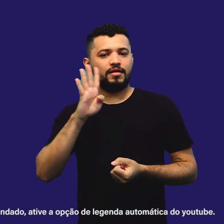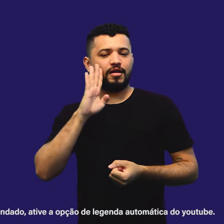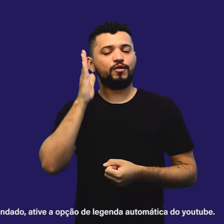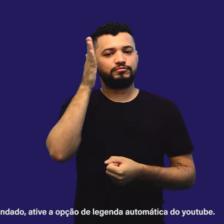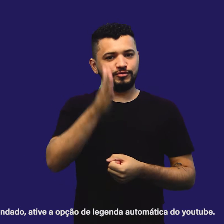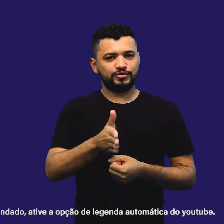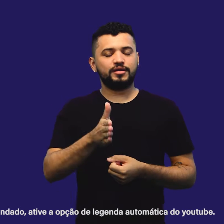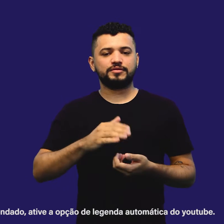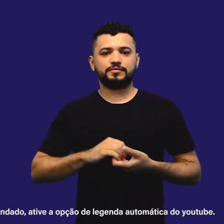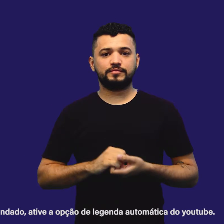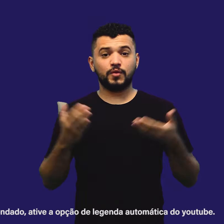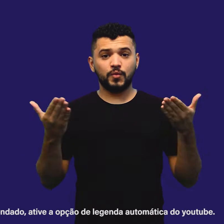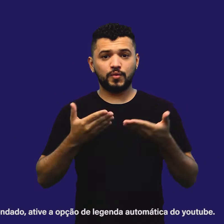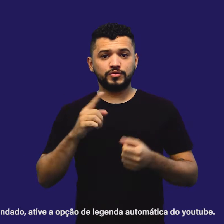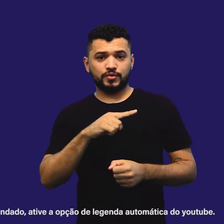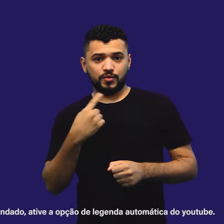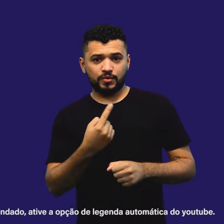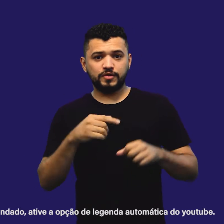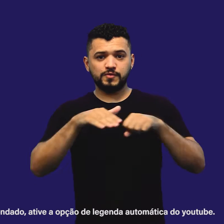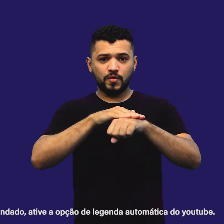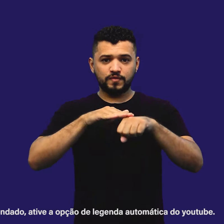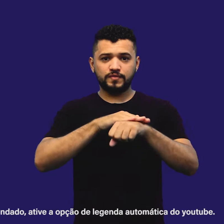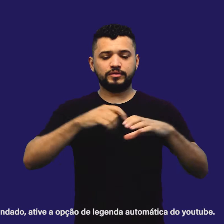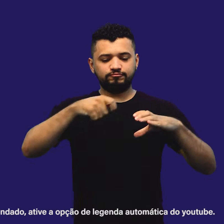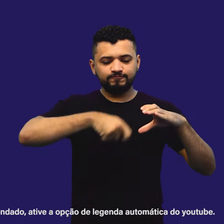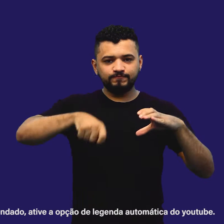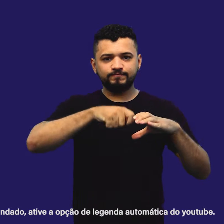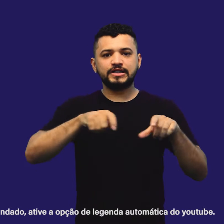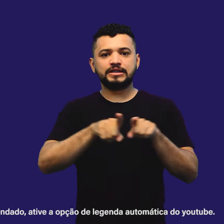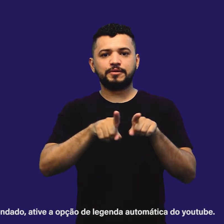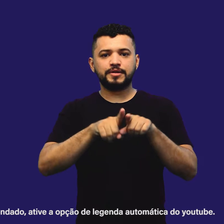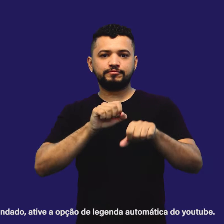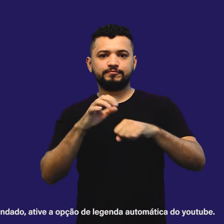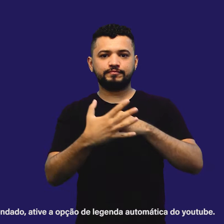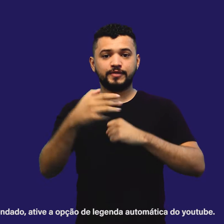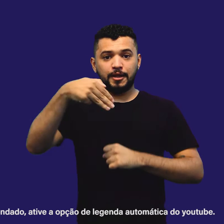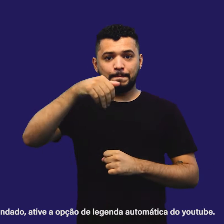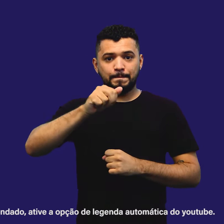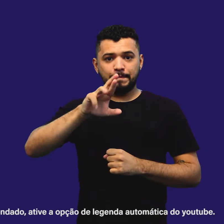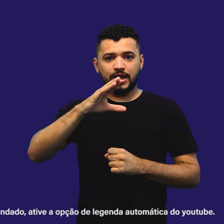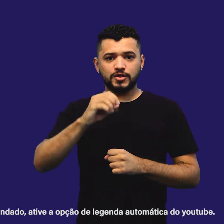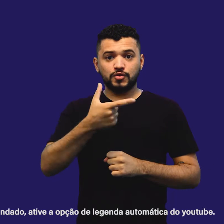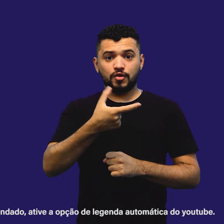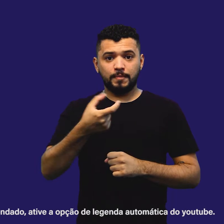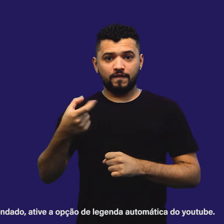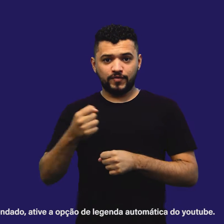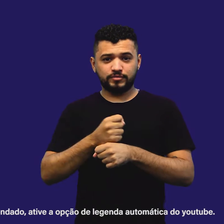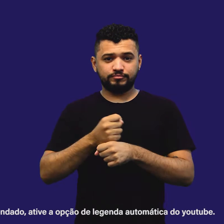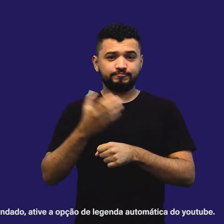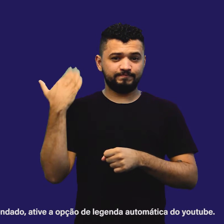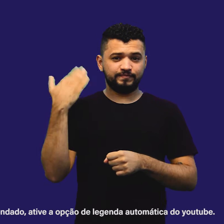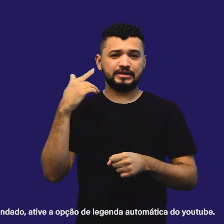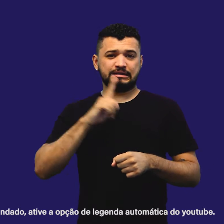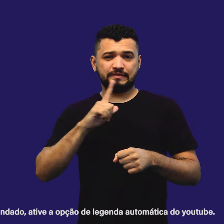direta. Hoje vamos falar sobre gastronomia e pandemia. Em março de 2020, nos vimos diante de uma situação